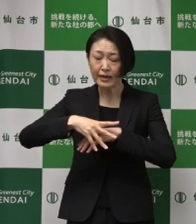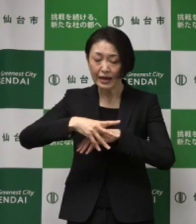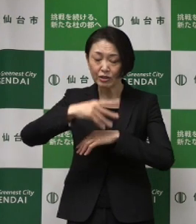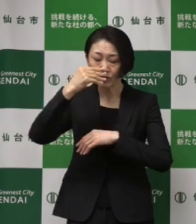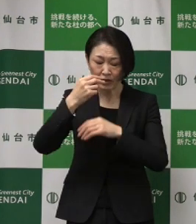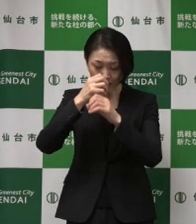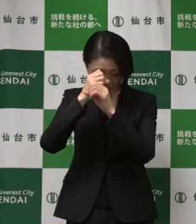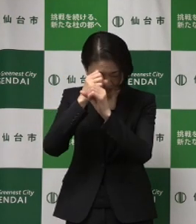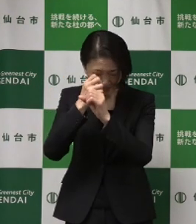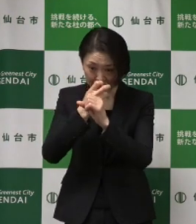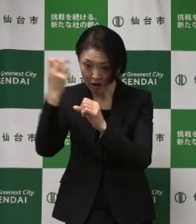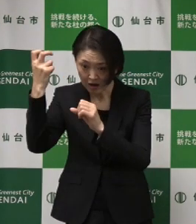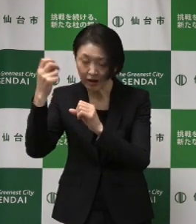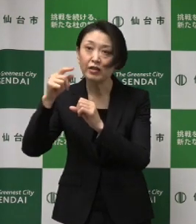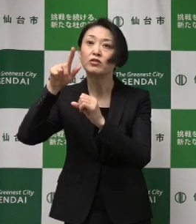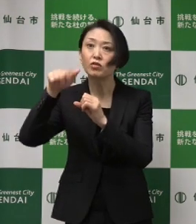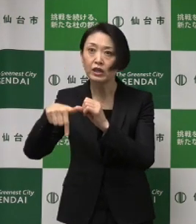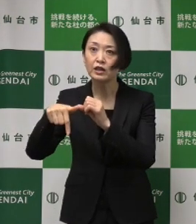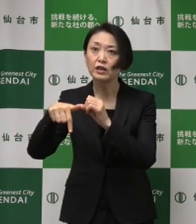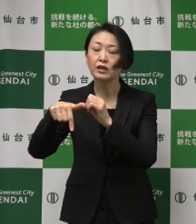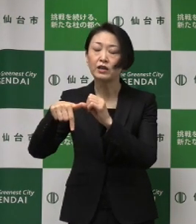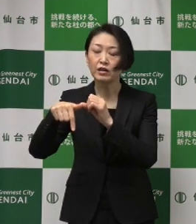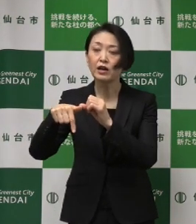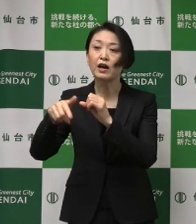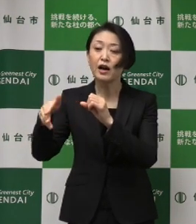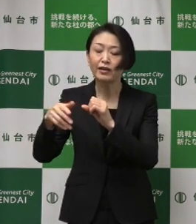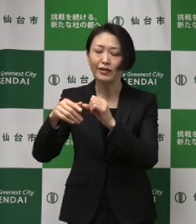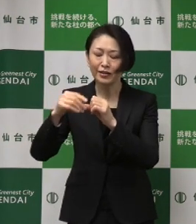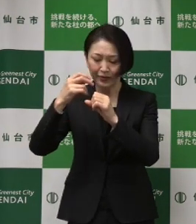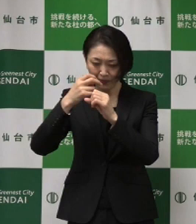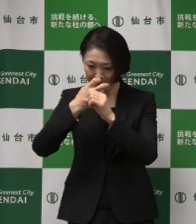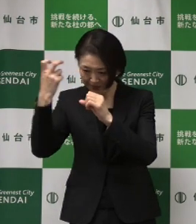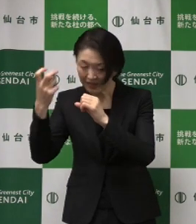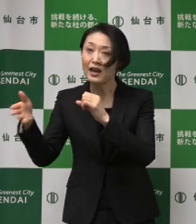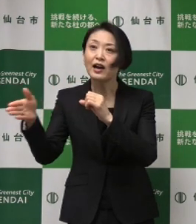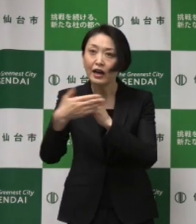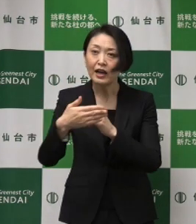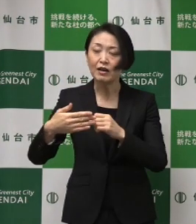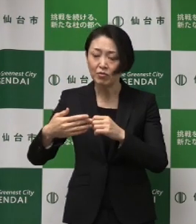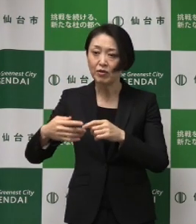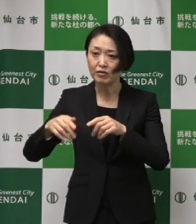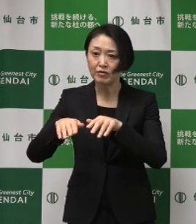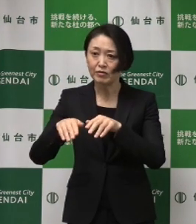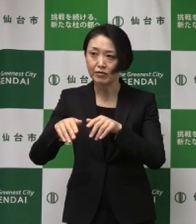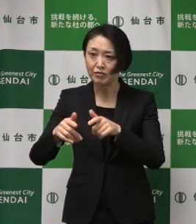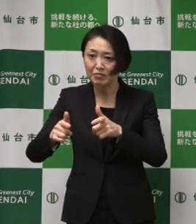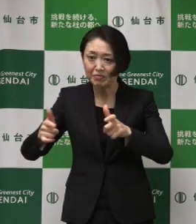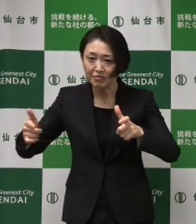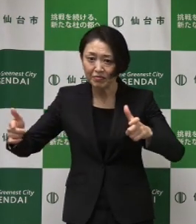以降ですね、日に日に多くなっていて、今検査にかかっているの